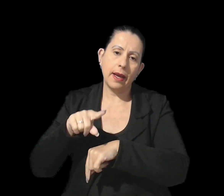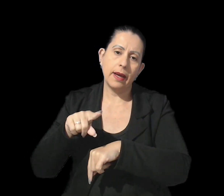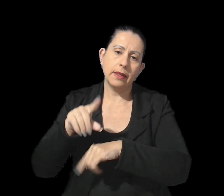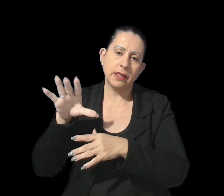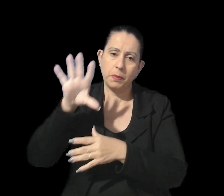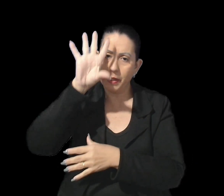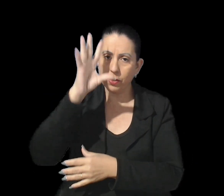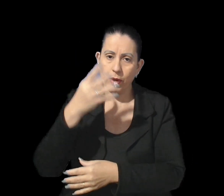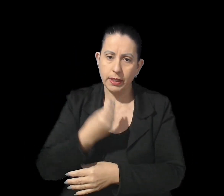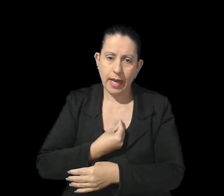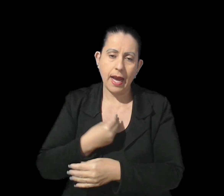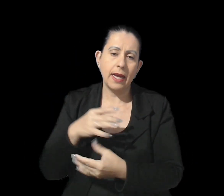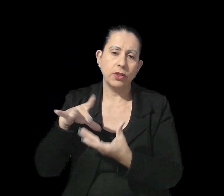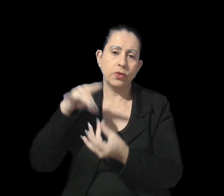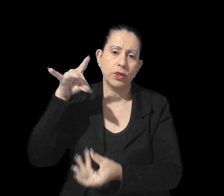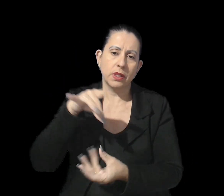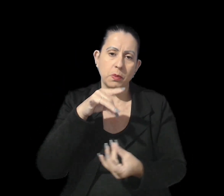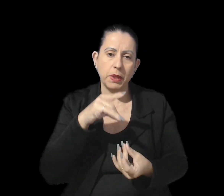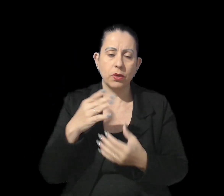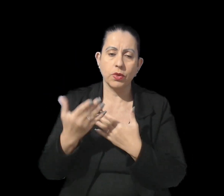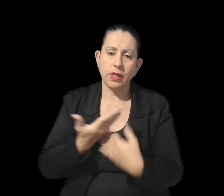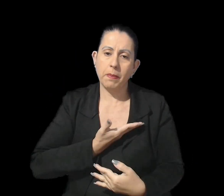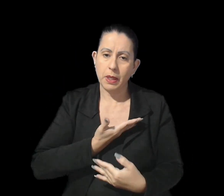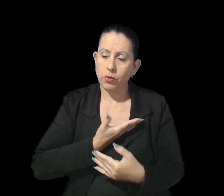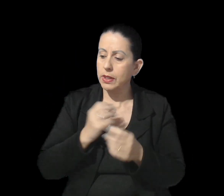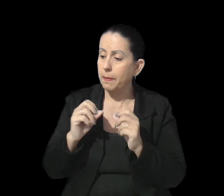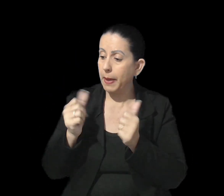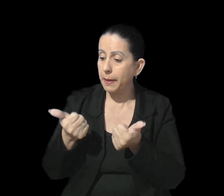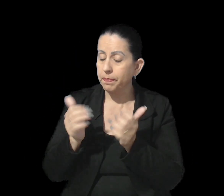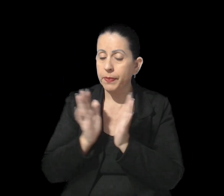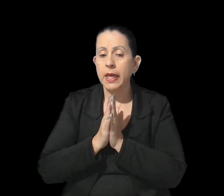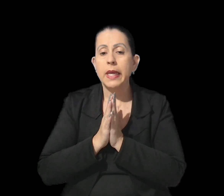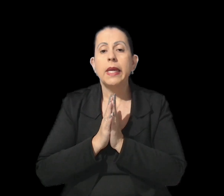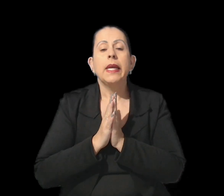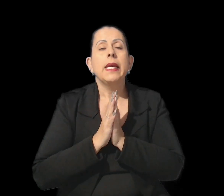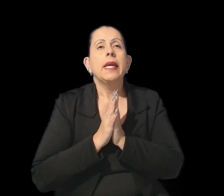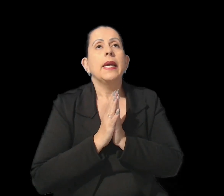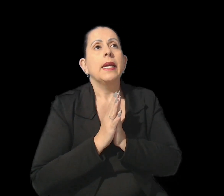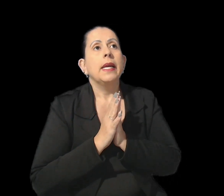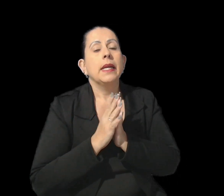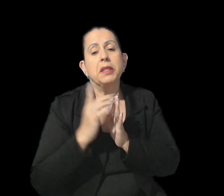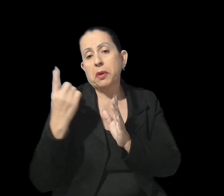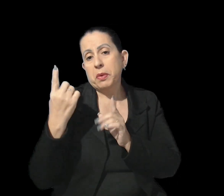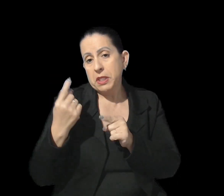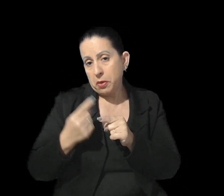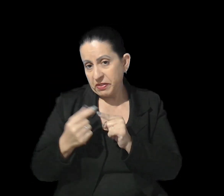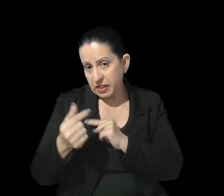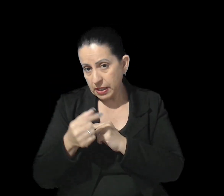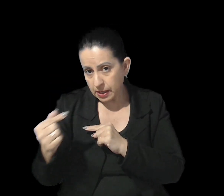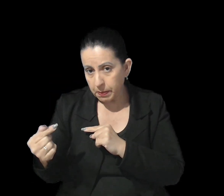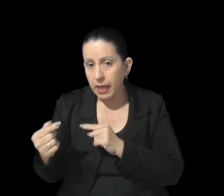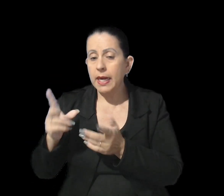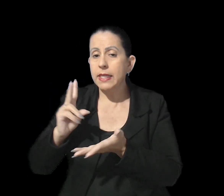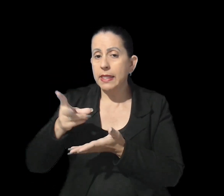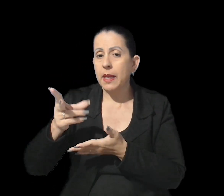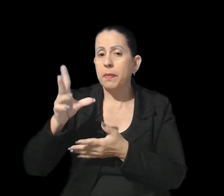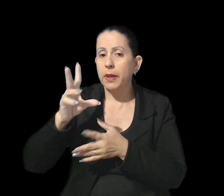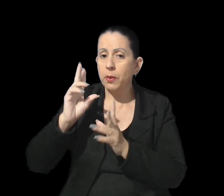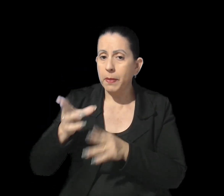a espiritualidade, os espíritos amigos, tá bem? Então pode ser uma vez na semana, sempre no